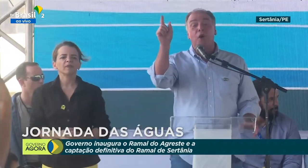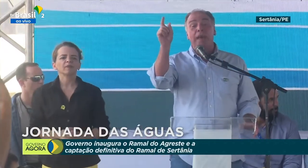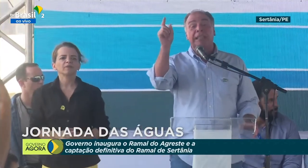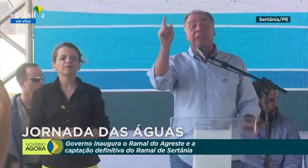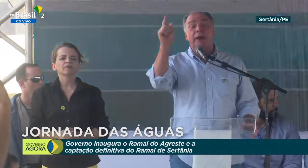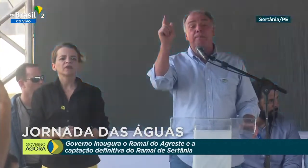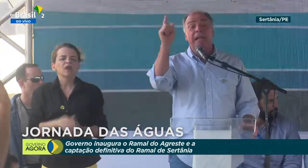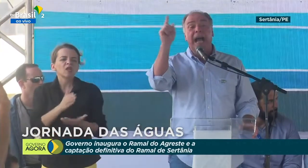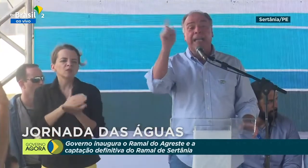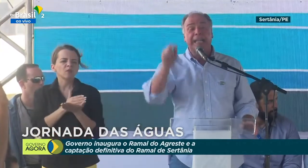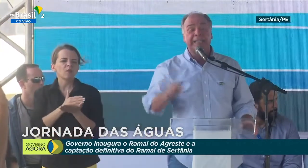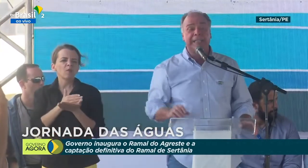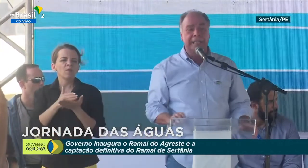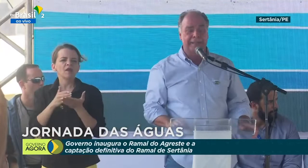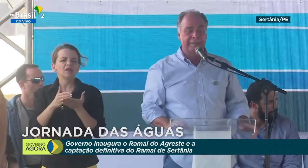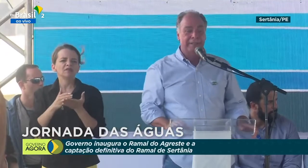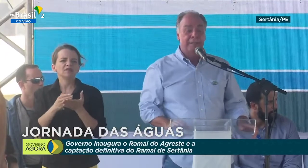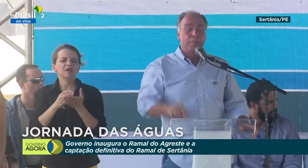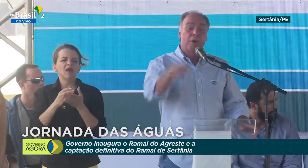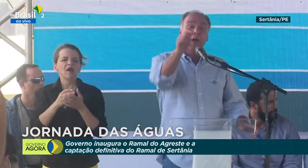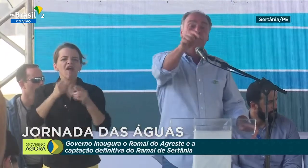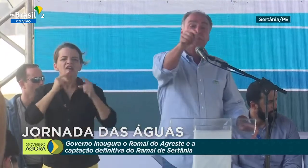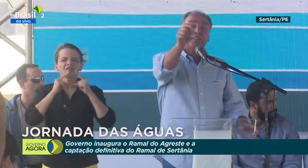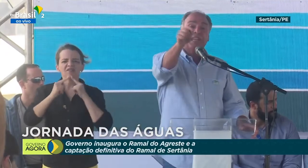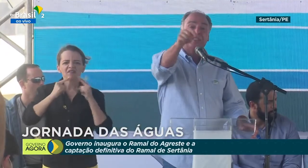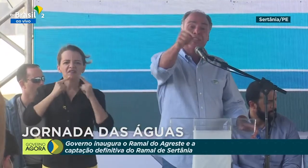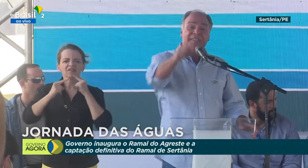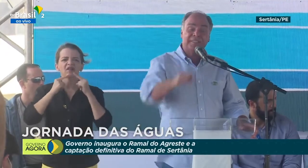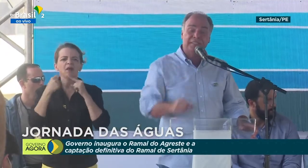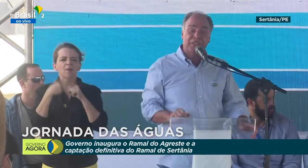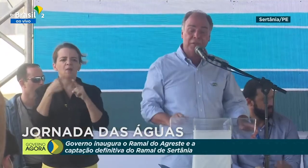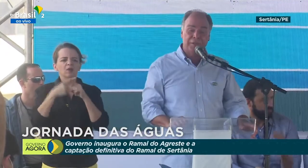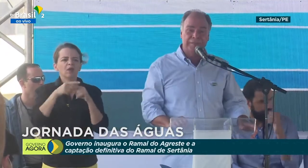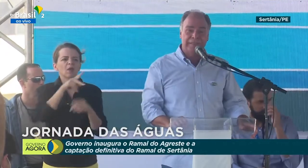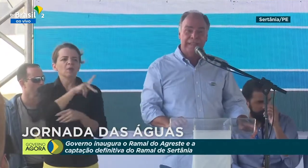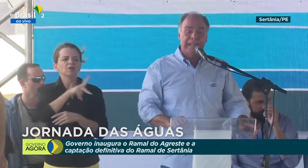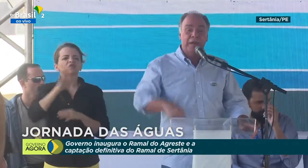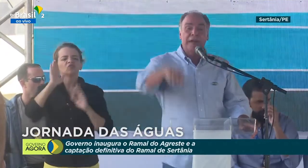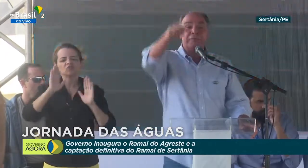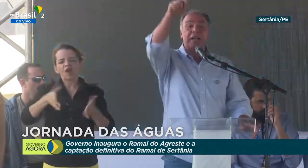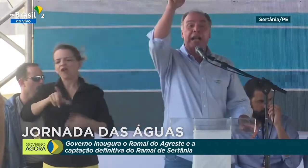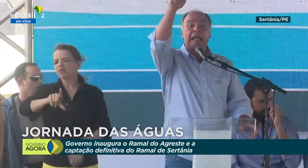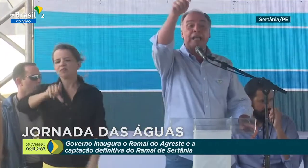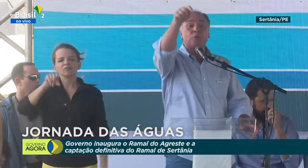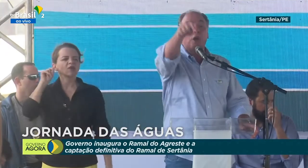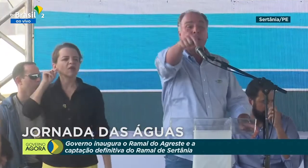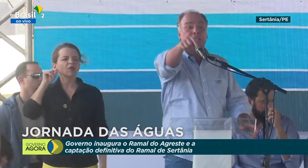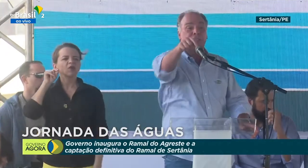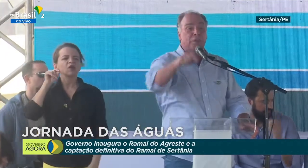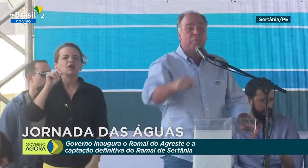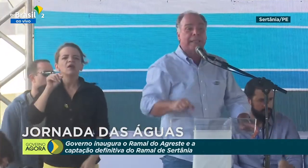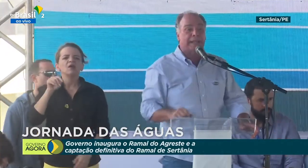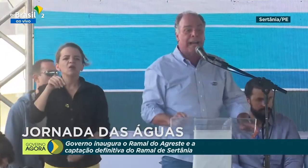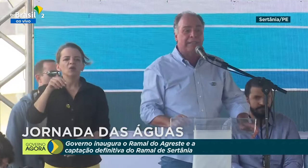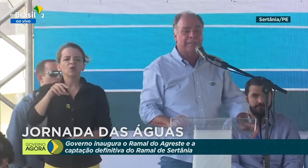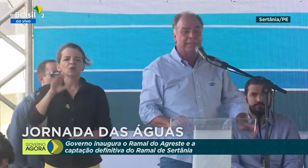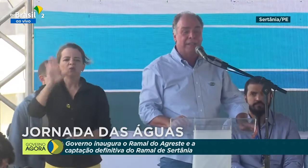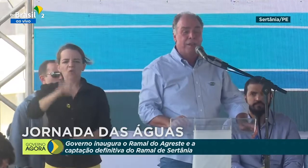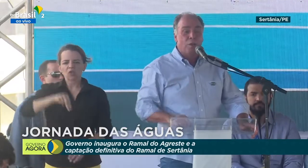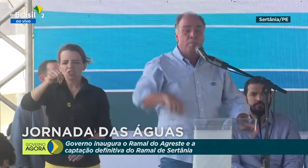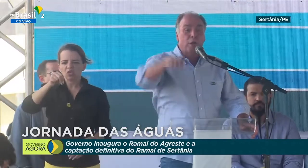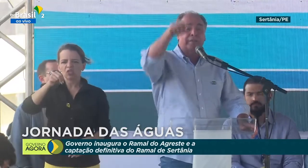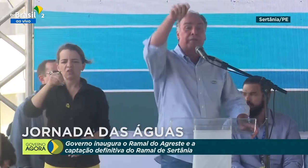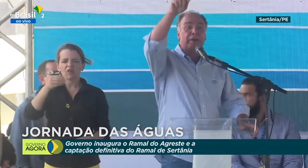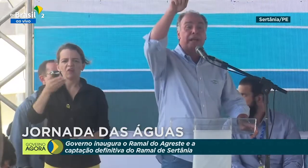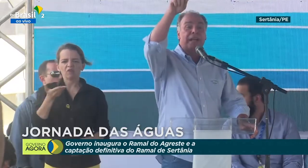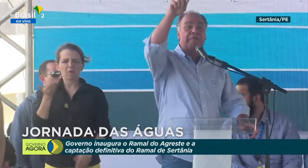E eles começam a ampliar a crítica, porque o presidente já decidiu, não vai ficar nenhum nordestino para trás.